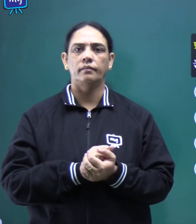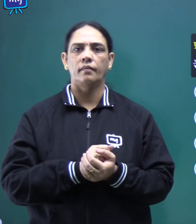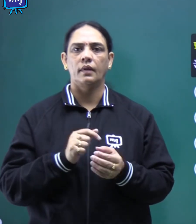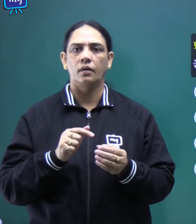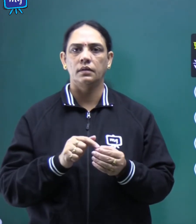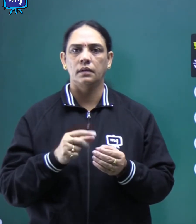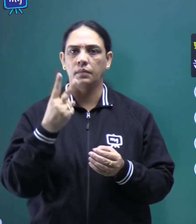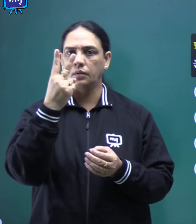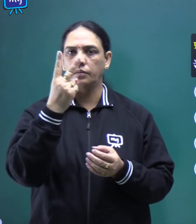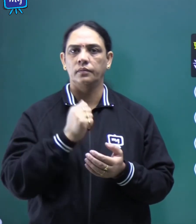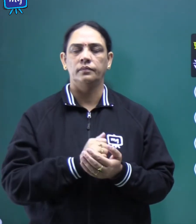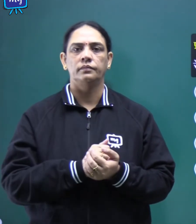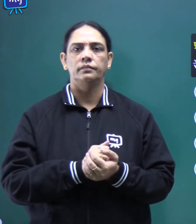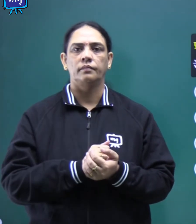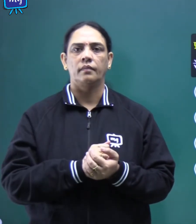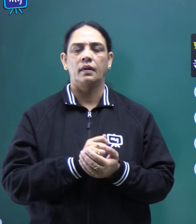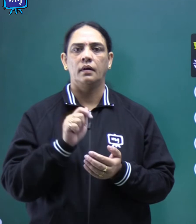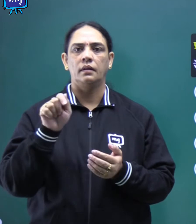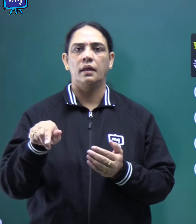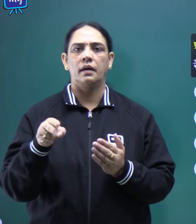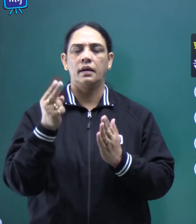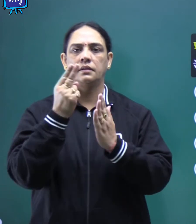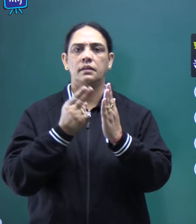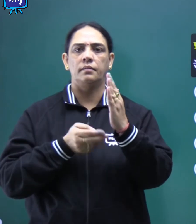प्रश्न नंबर 2, दिए गए चित्र में